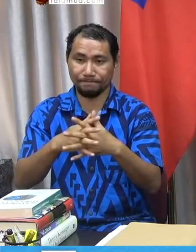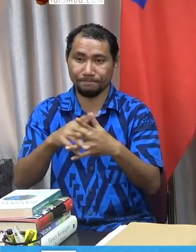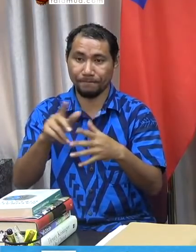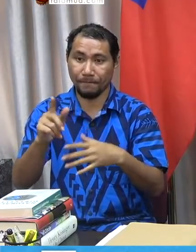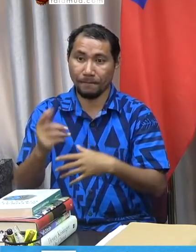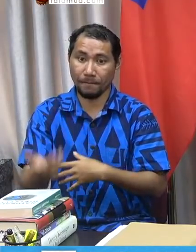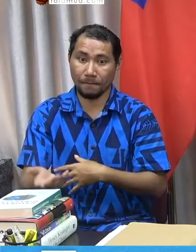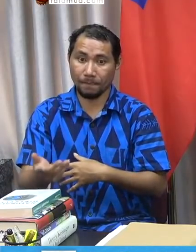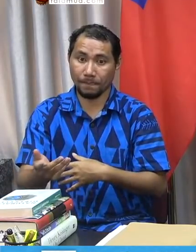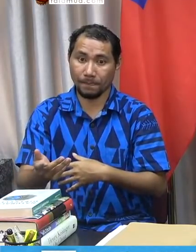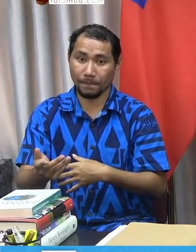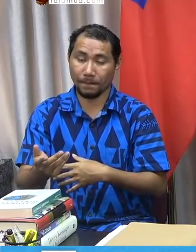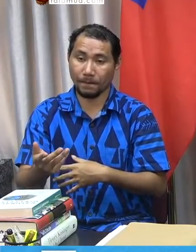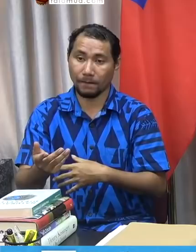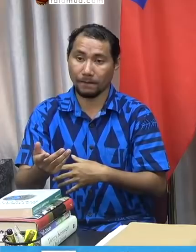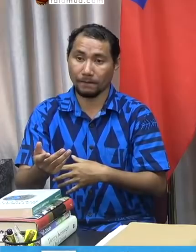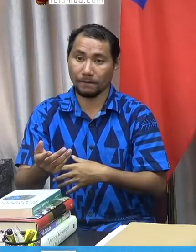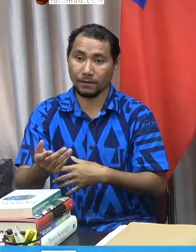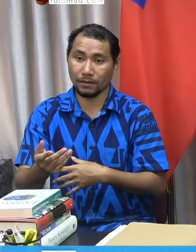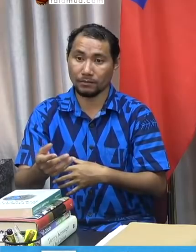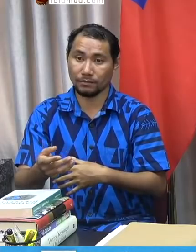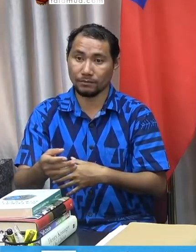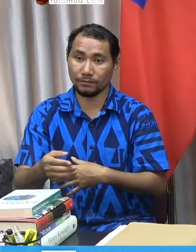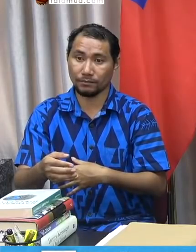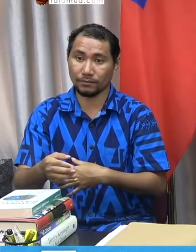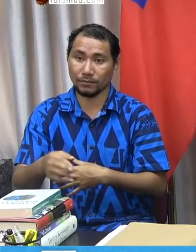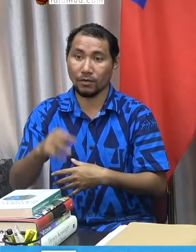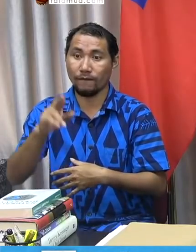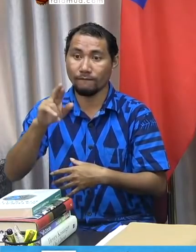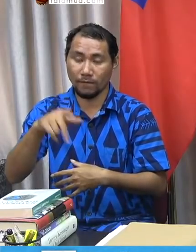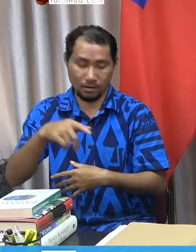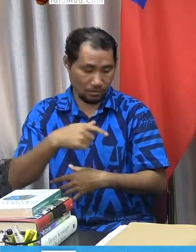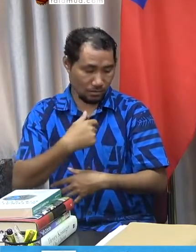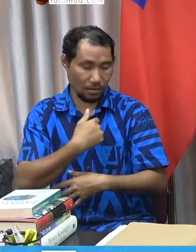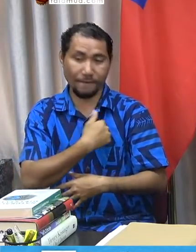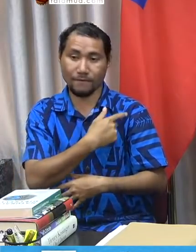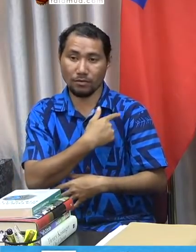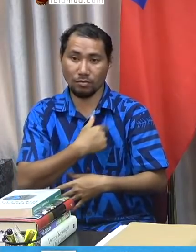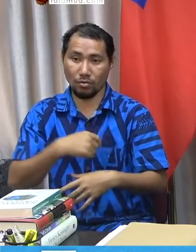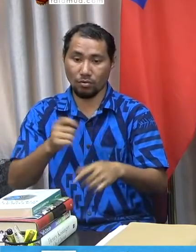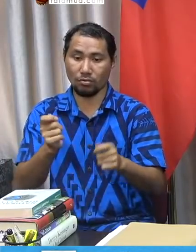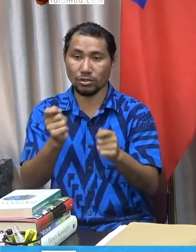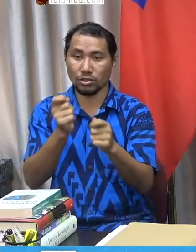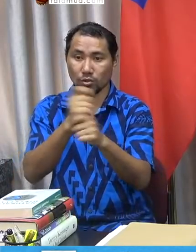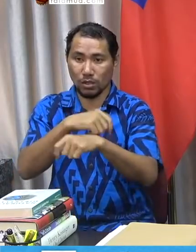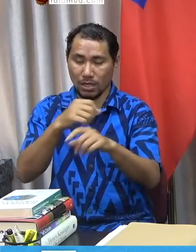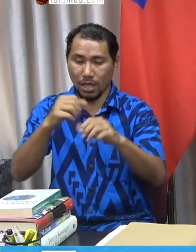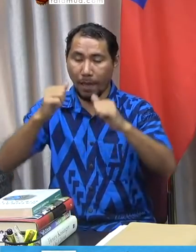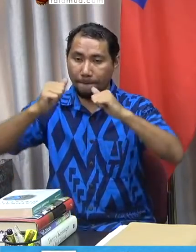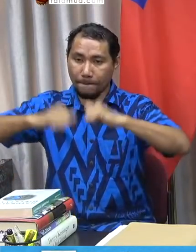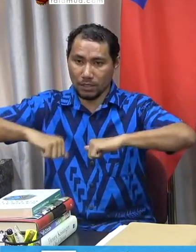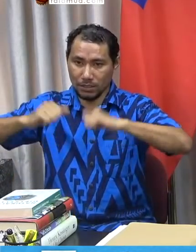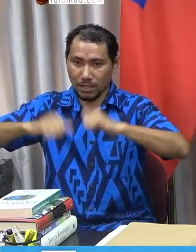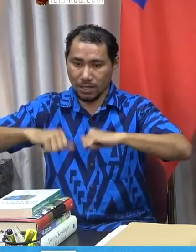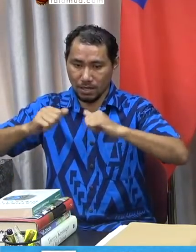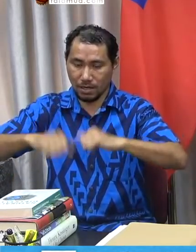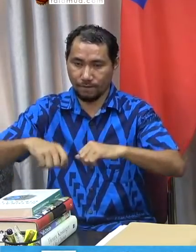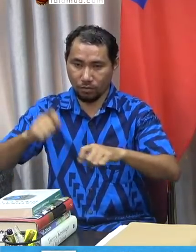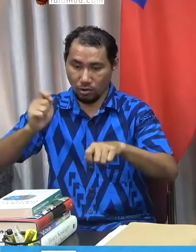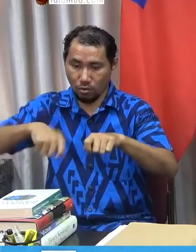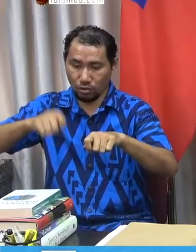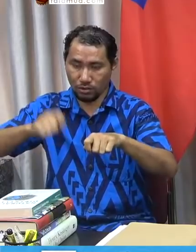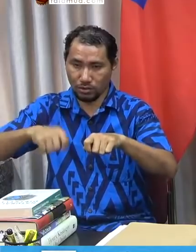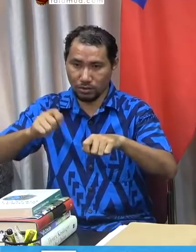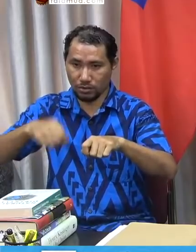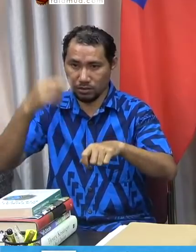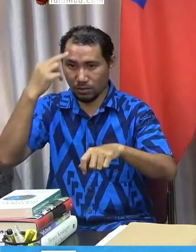le whatautoina o se sui pelestene mo le tātou whamasinonga o whanua maswafa